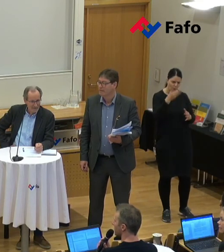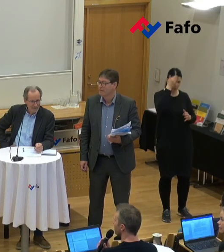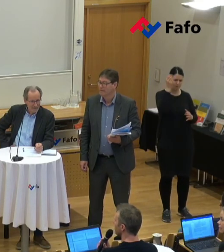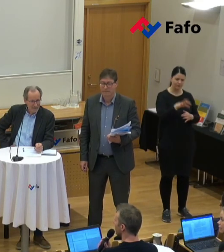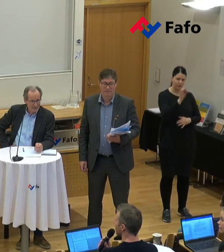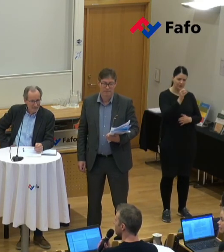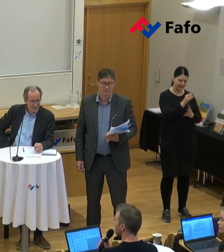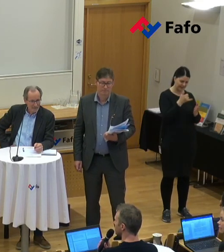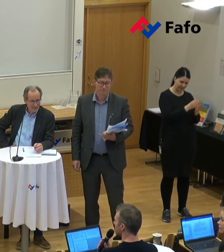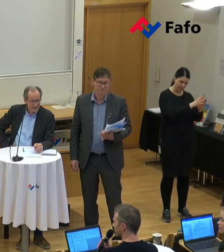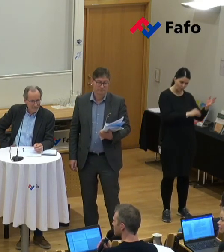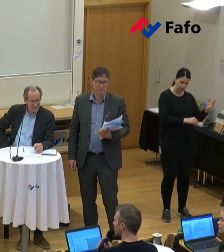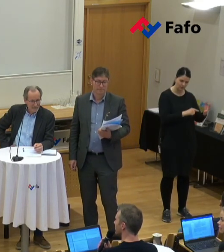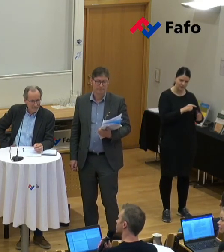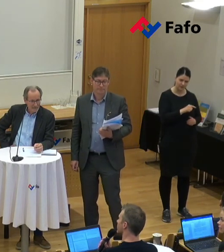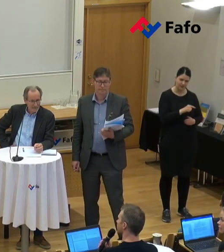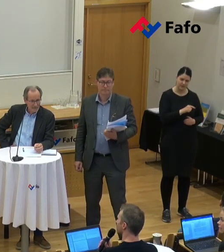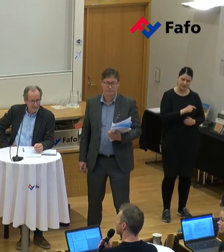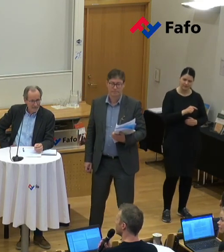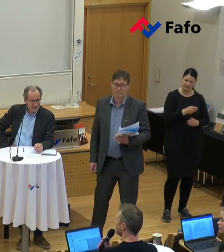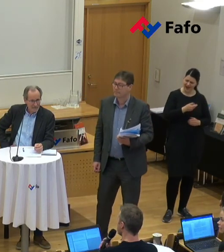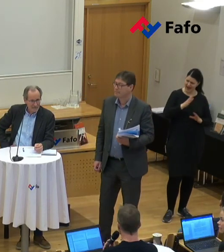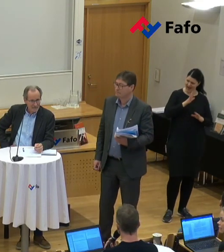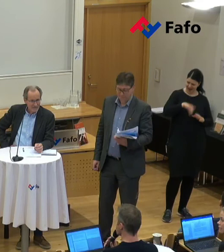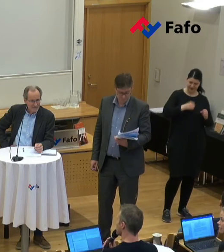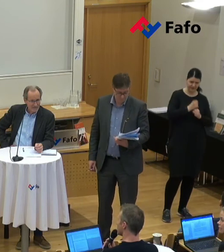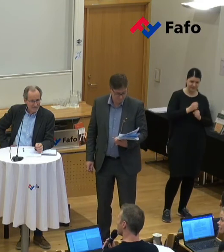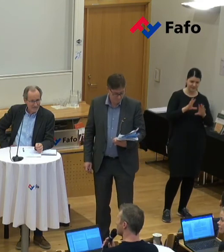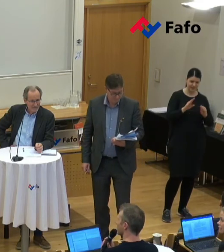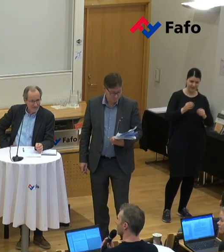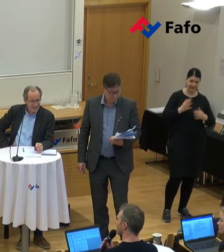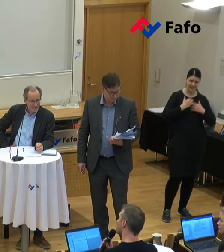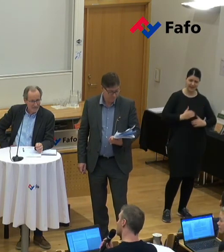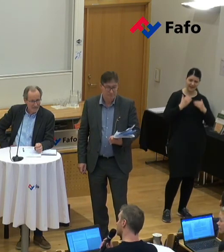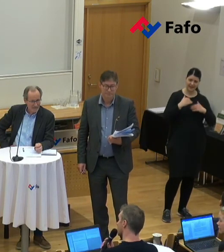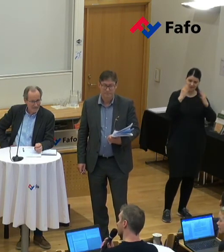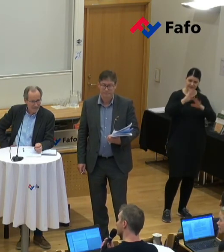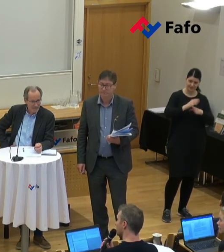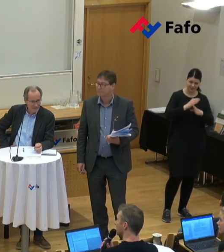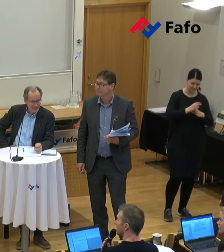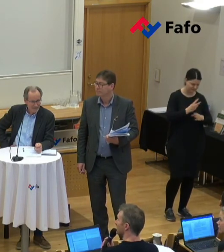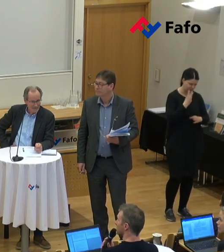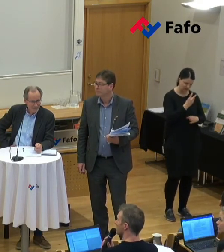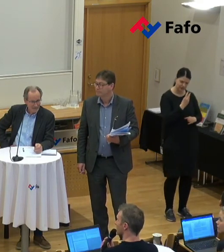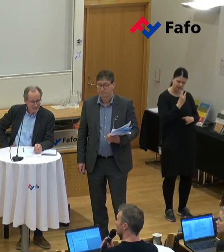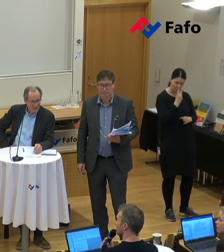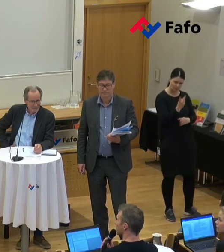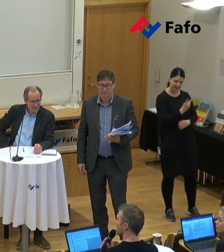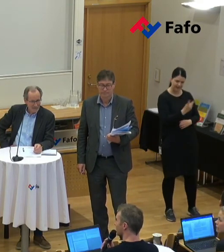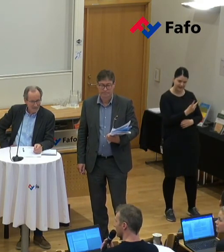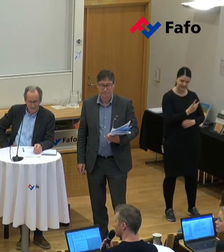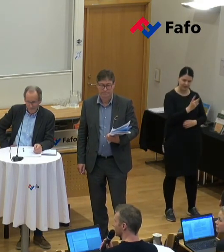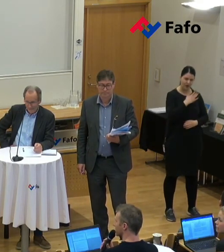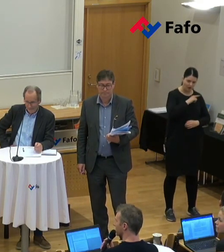rapporten. For det noe bedre livskvalitet der? Jeg synes det står at det både det og ikke det. Og det snakkes